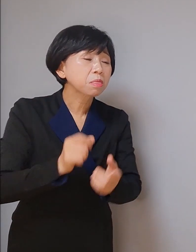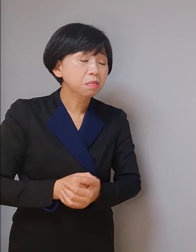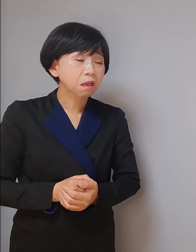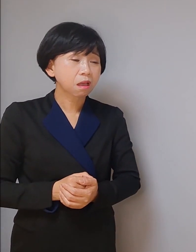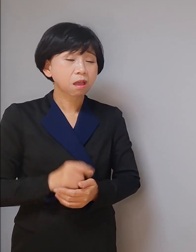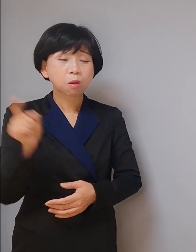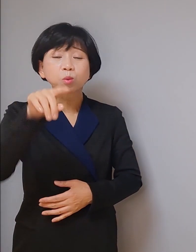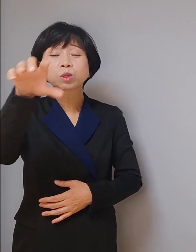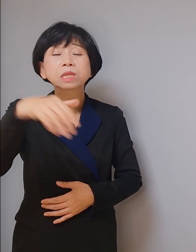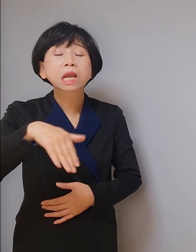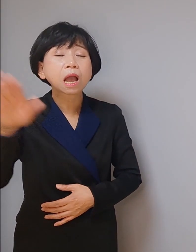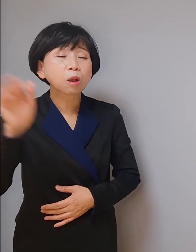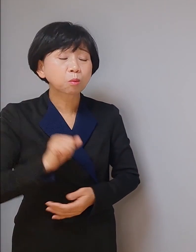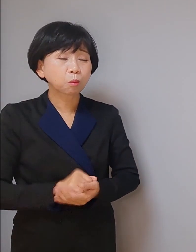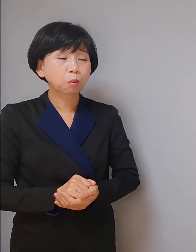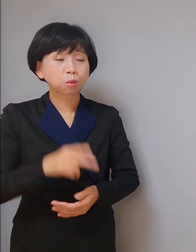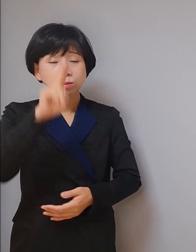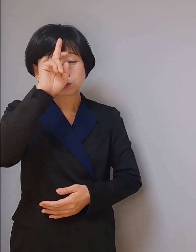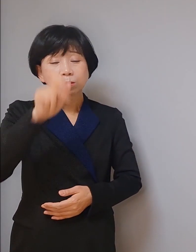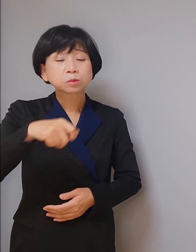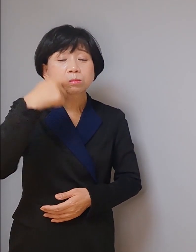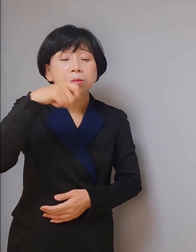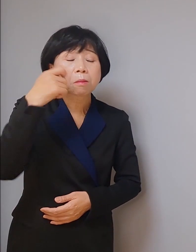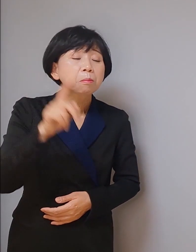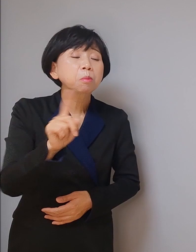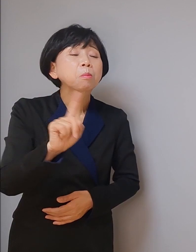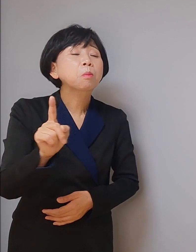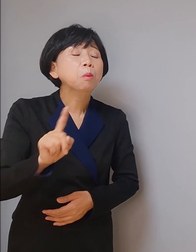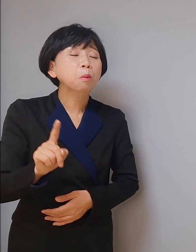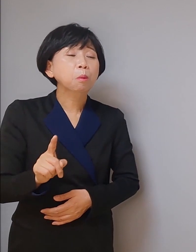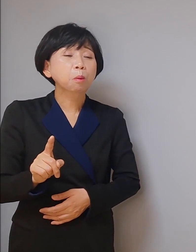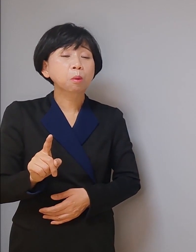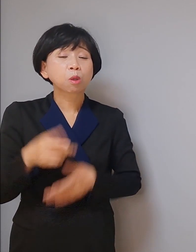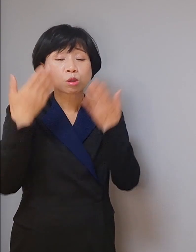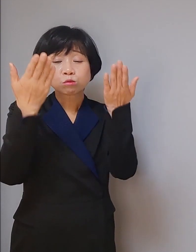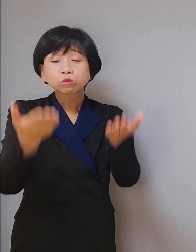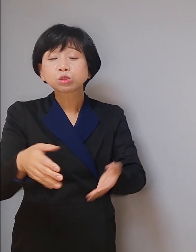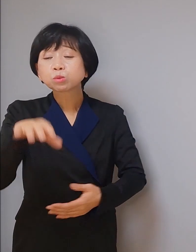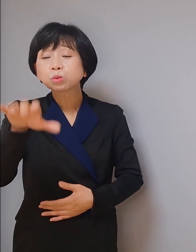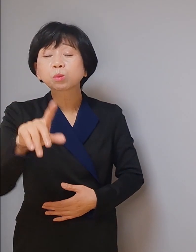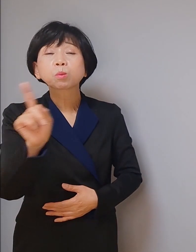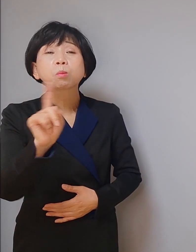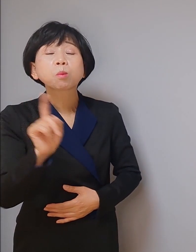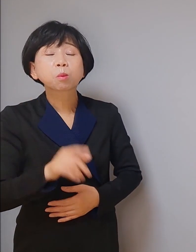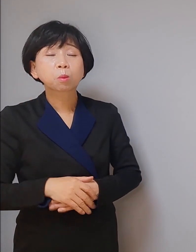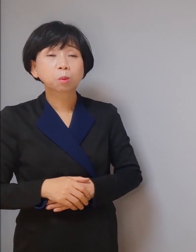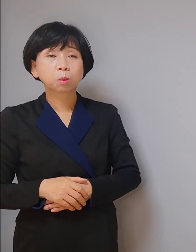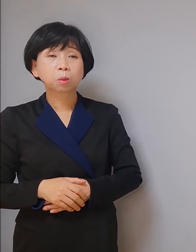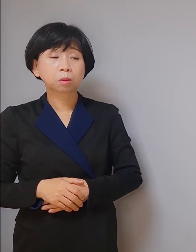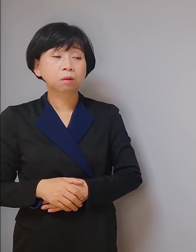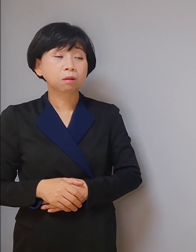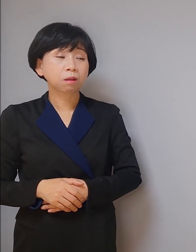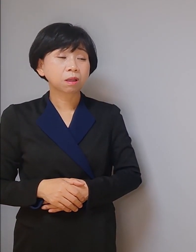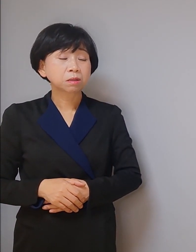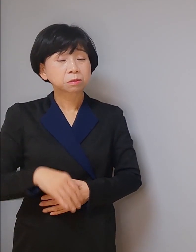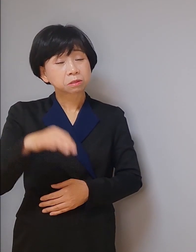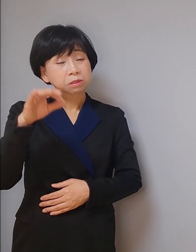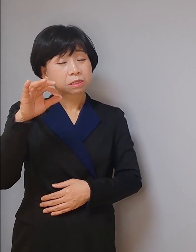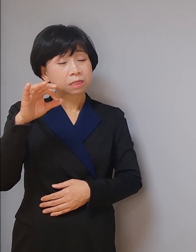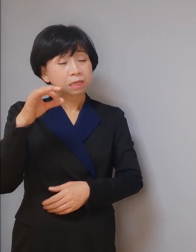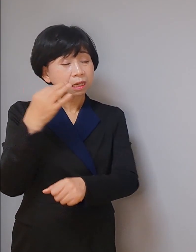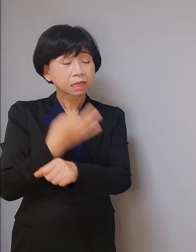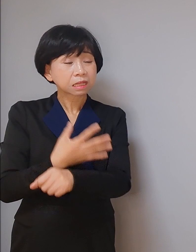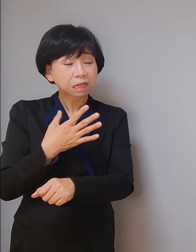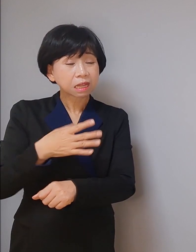무엇을 드시고 또 어떤 쉼을, 어떤 충전을 하려고 하십니까? 사소한 것 같아도 이런